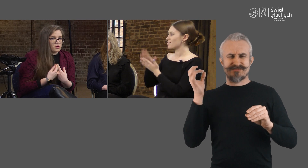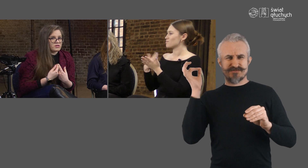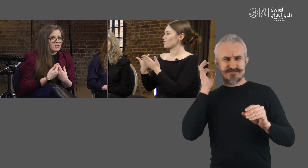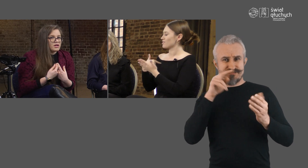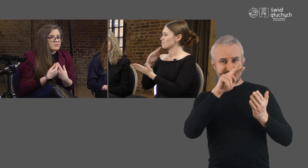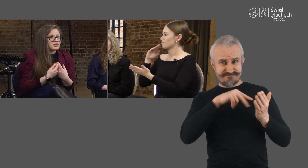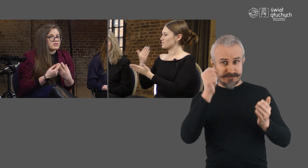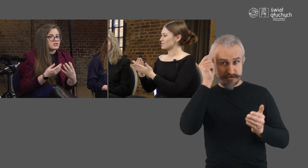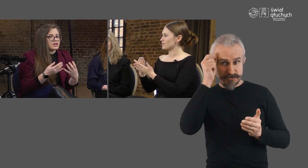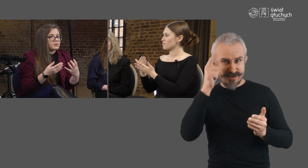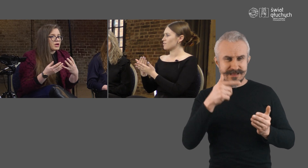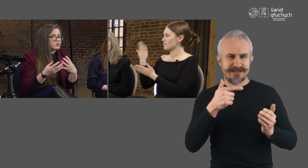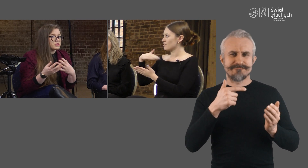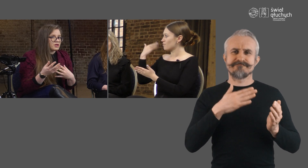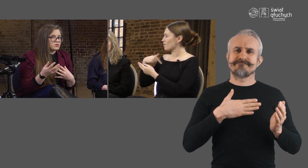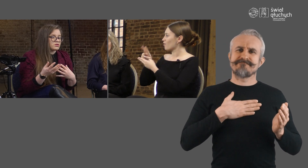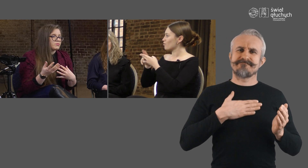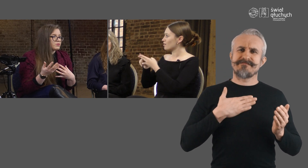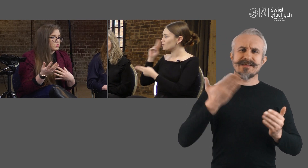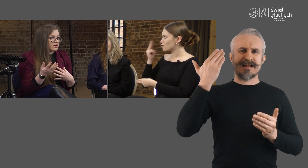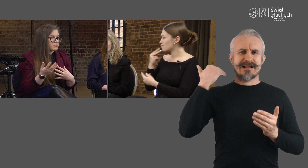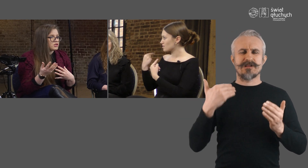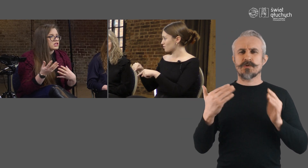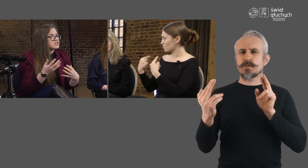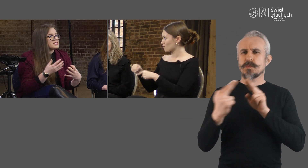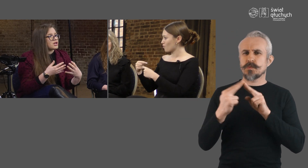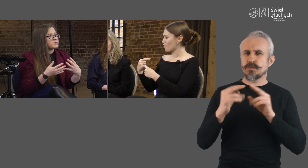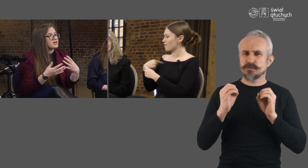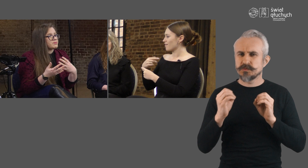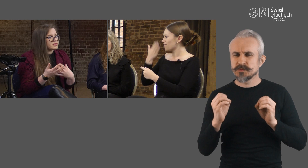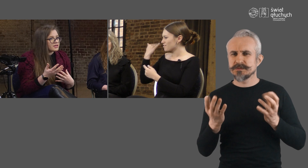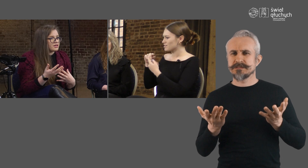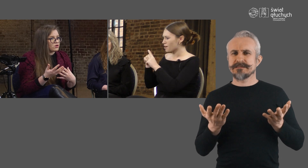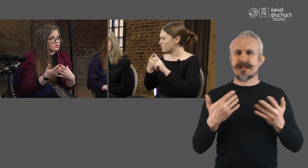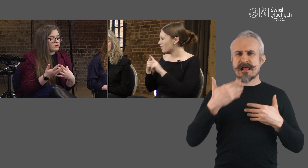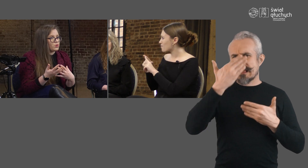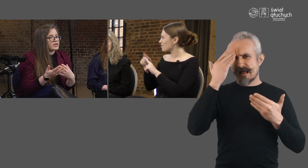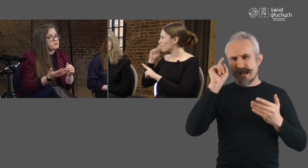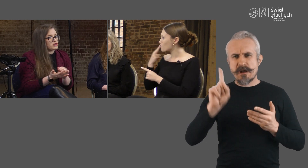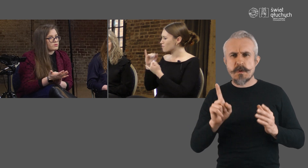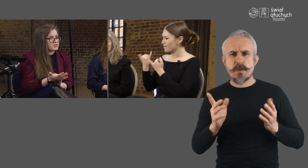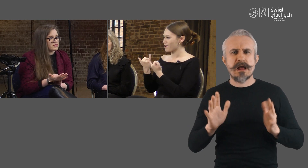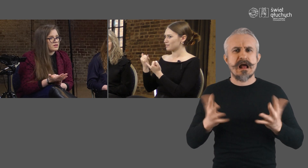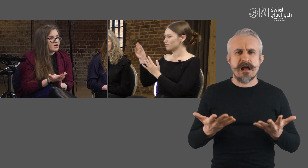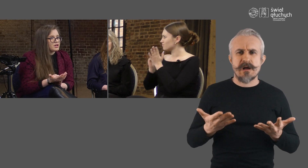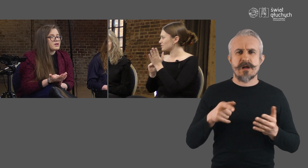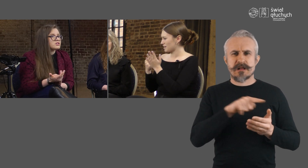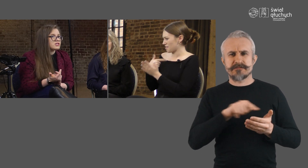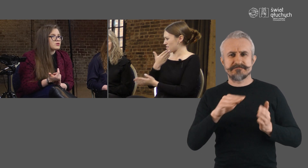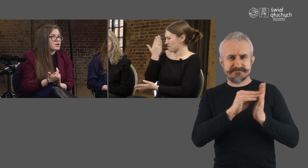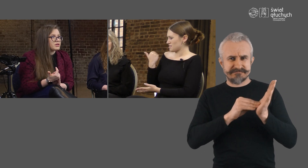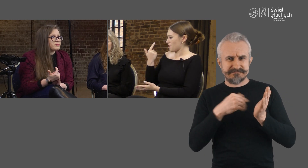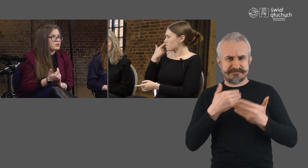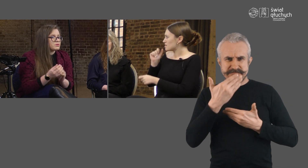na przykład, przez to, że jak nie miałam kontaktu z osobami głuchymi, to też nie znałam tej gramatyki osób głuchych piszących. I